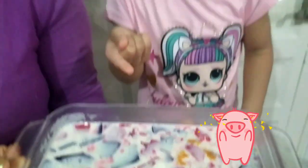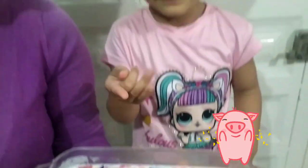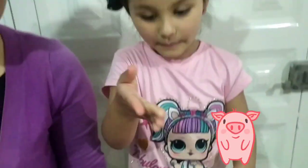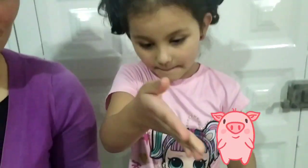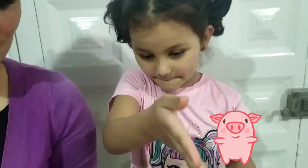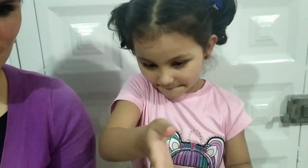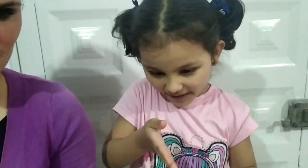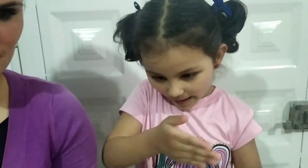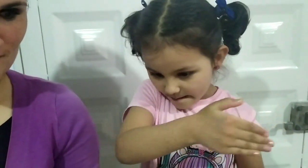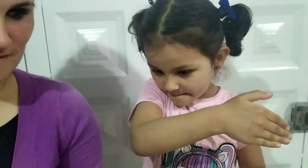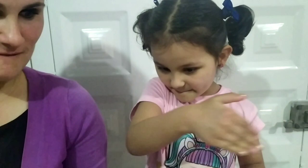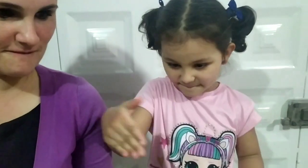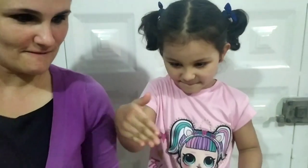Ahora me la voy a comer.